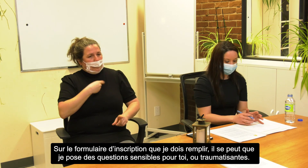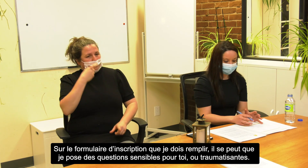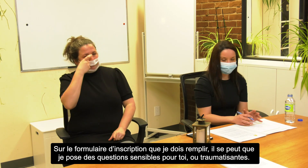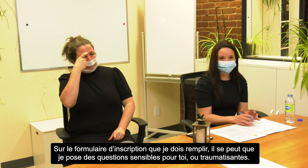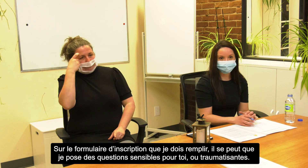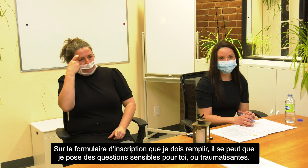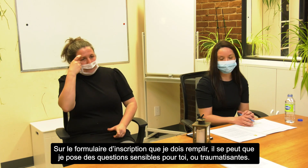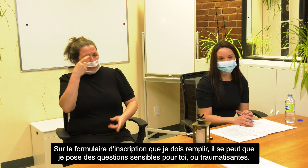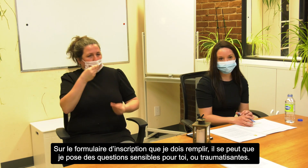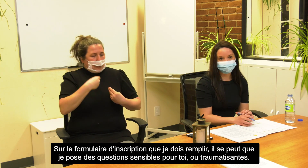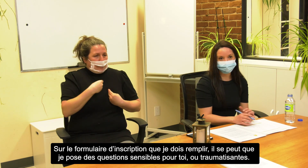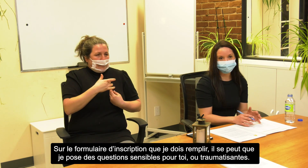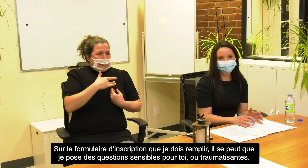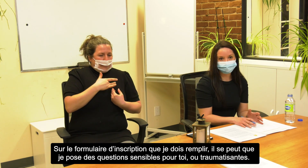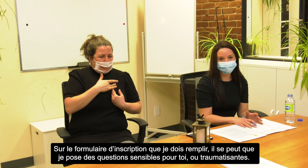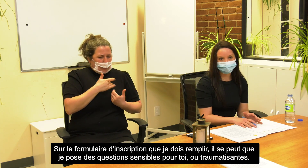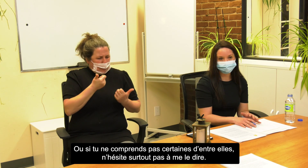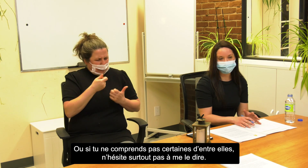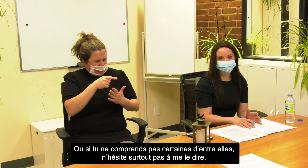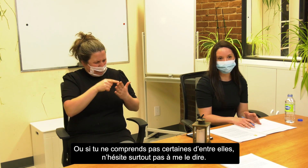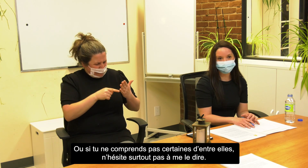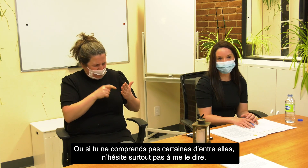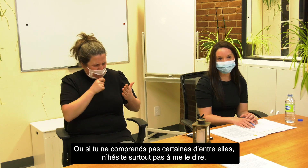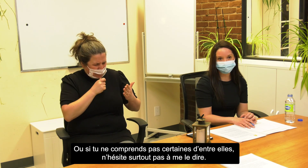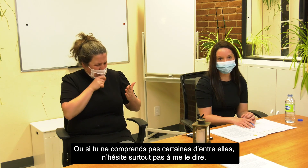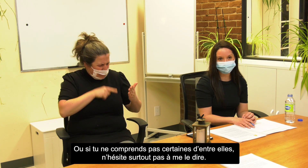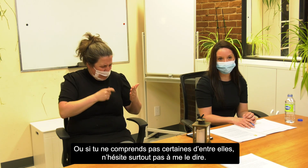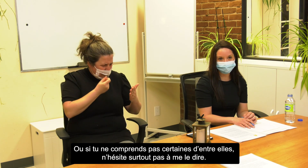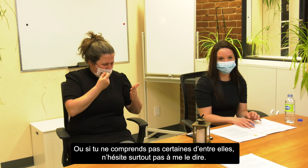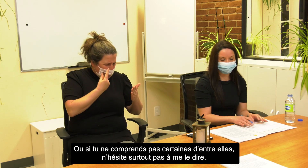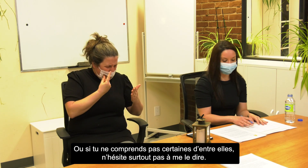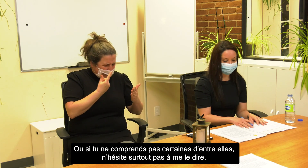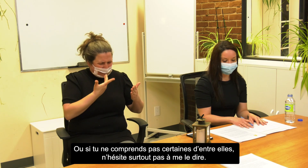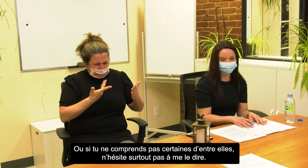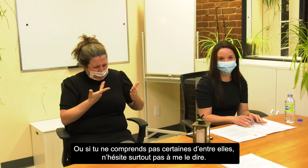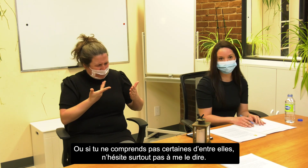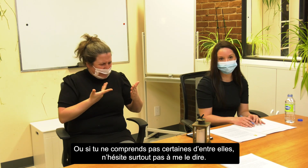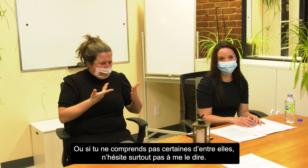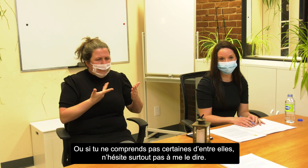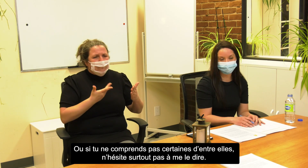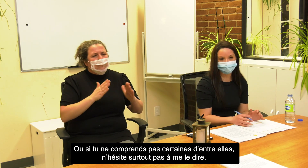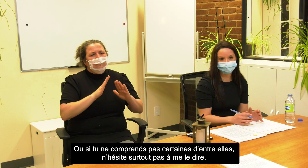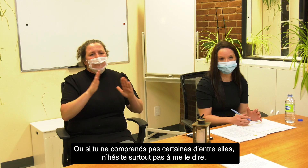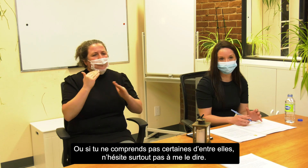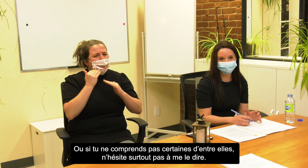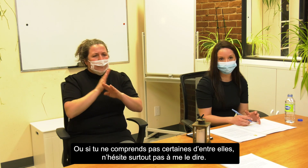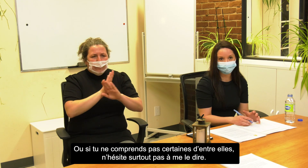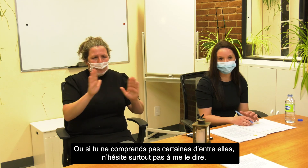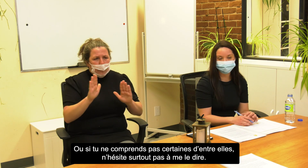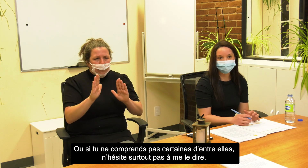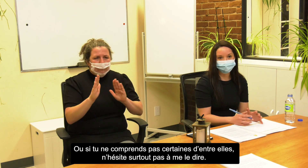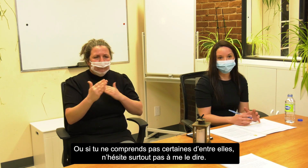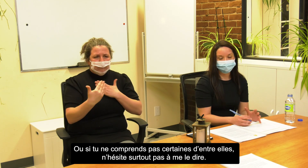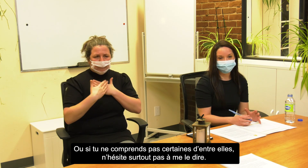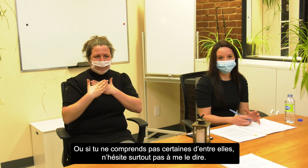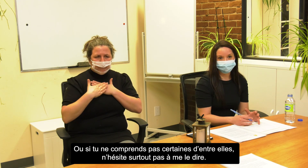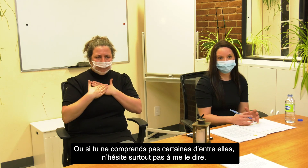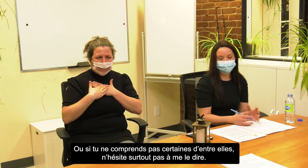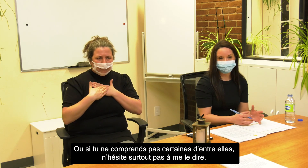que tu n'es pas certaine de comprendre le sens, la raison pour laquelle je les pose, je vais t'inviter à valider avec moi la raison